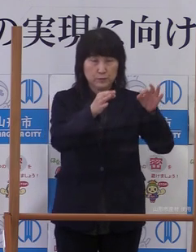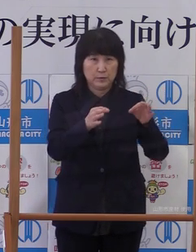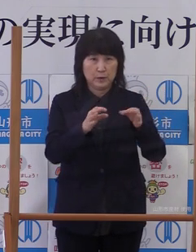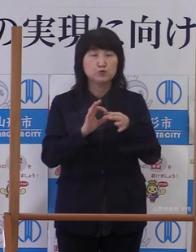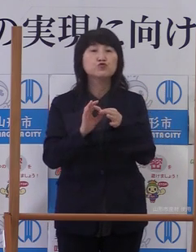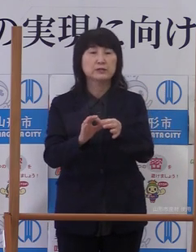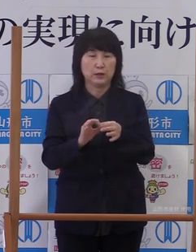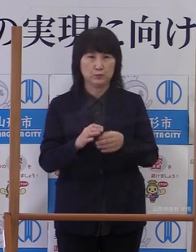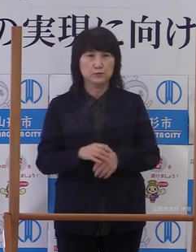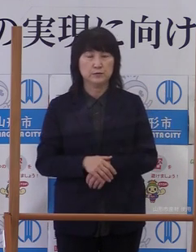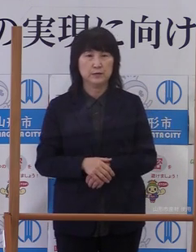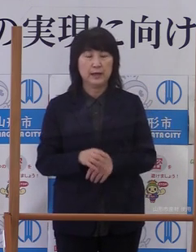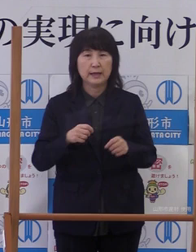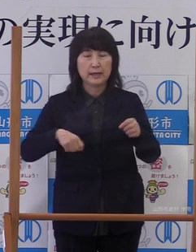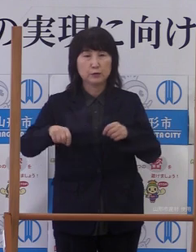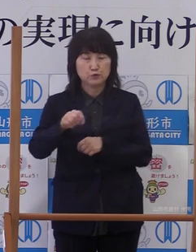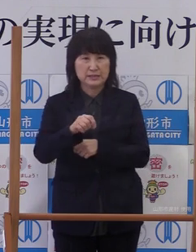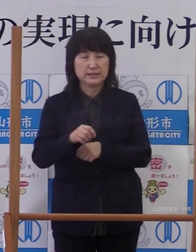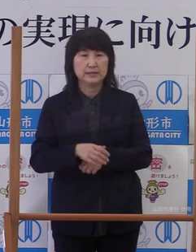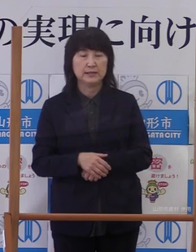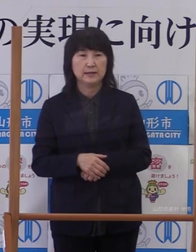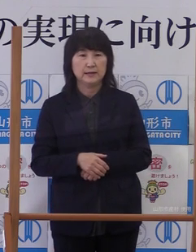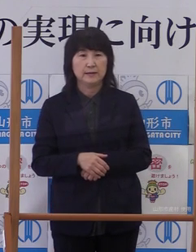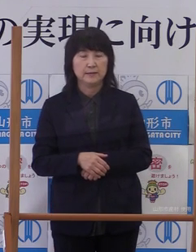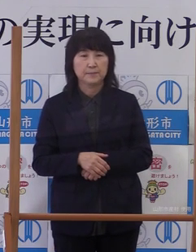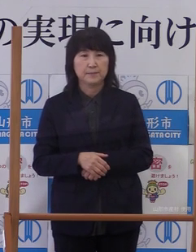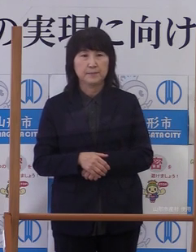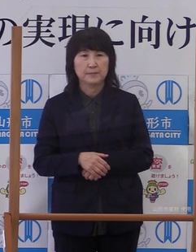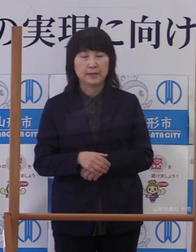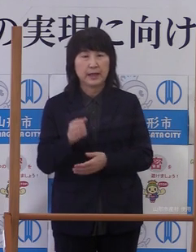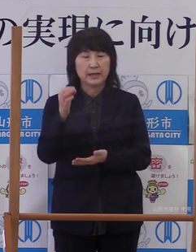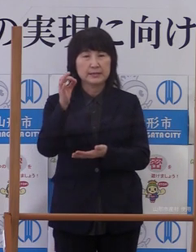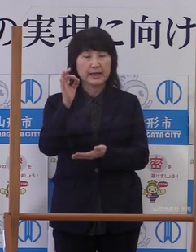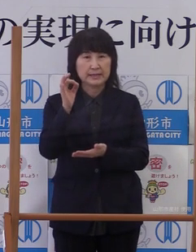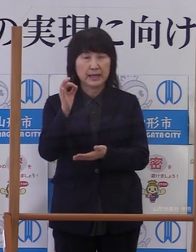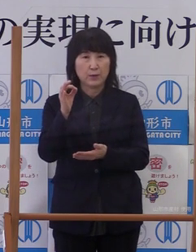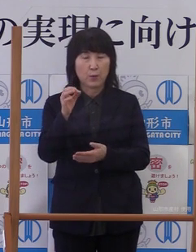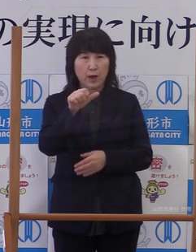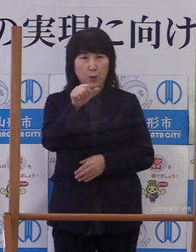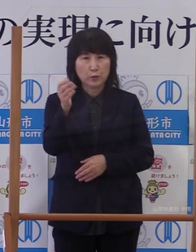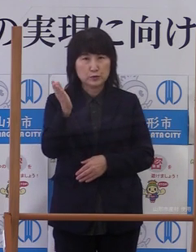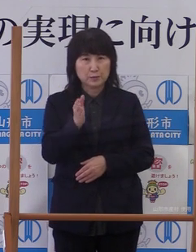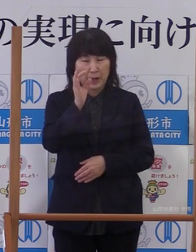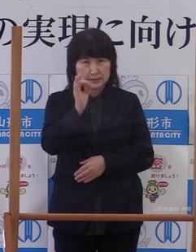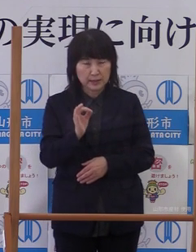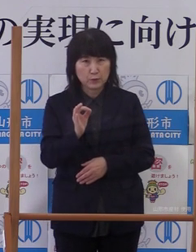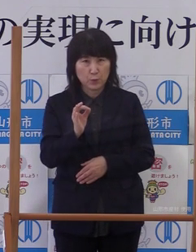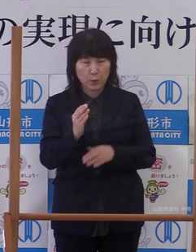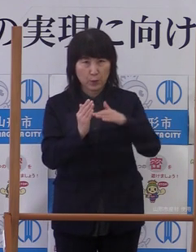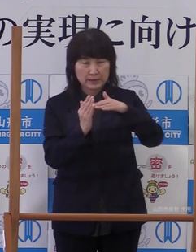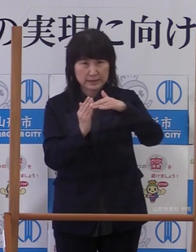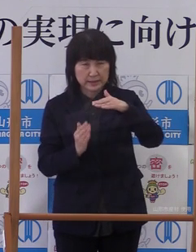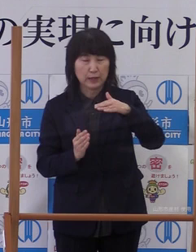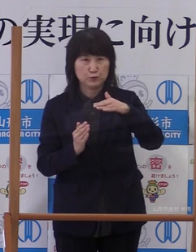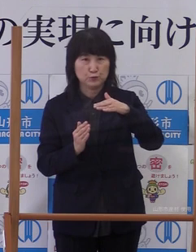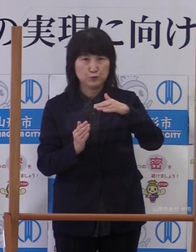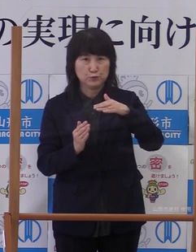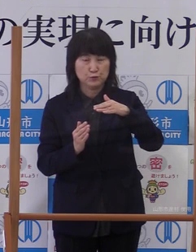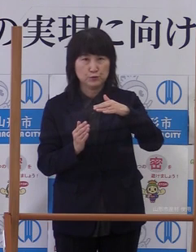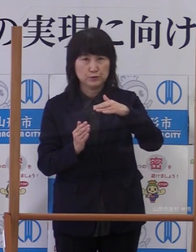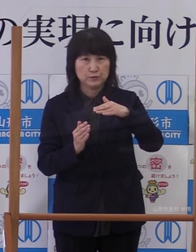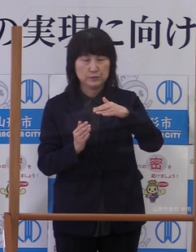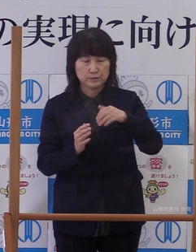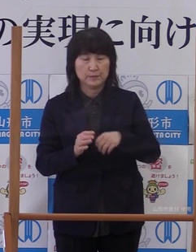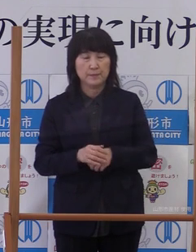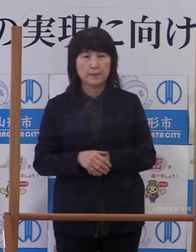で、自主財源に関しては、5割を切っていて、依存財源への依存度がなお増